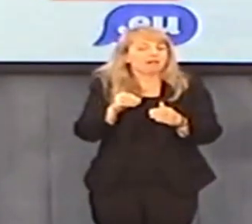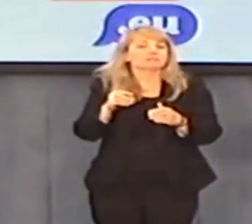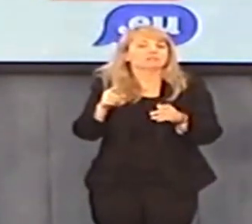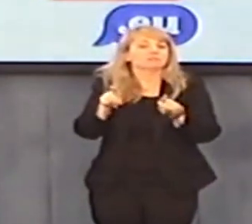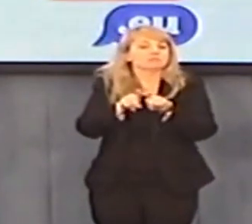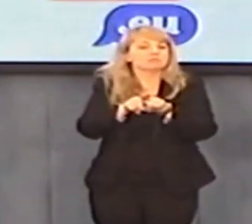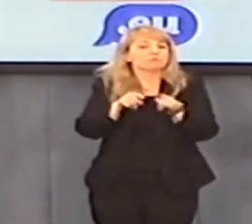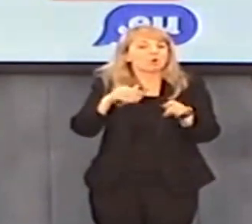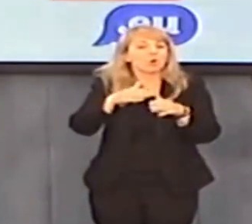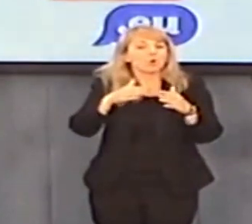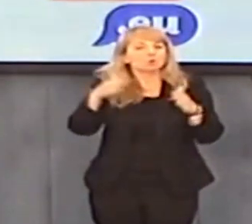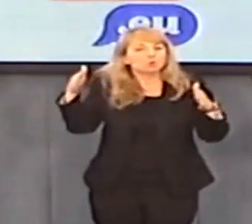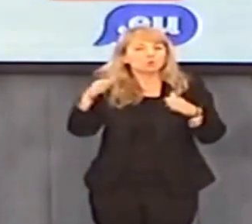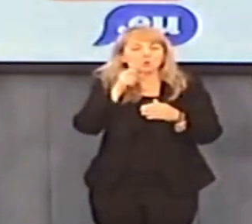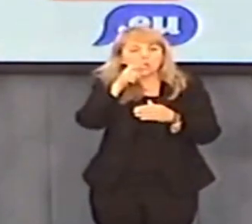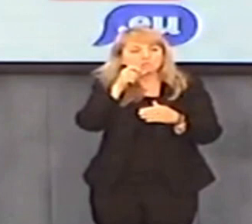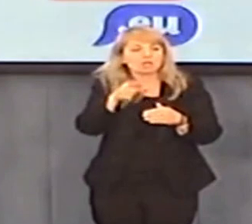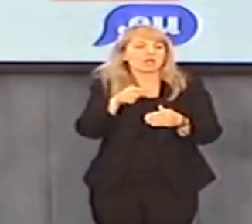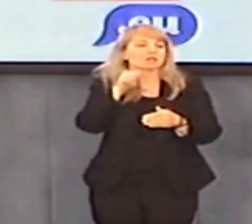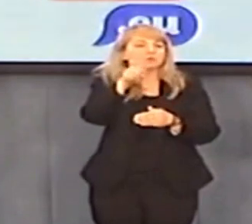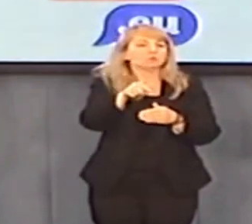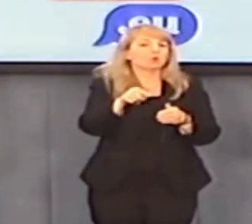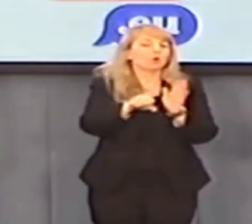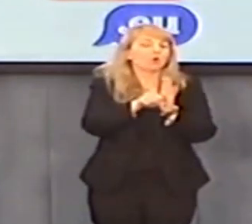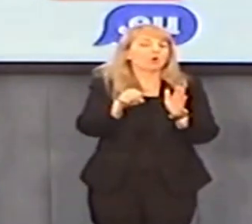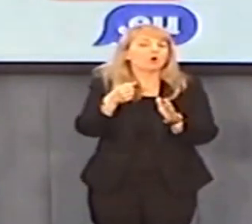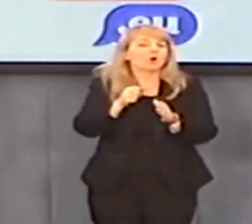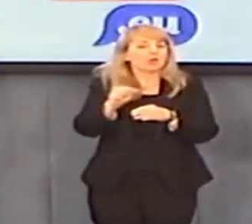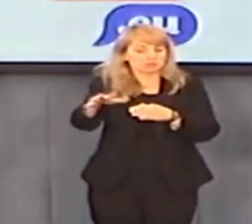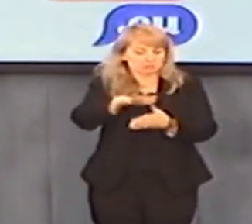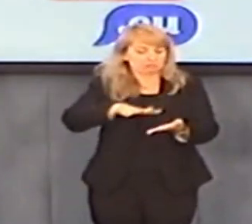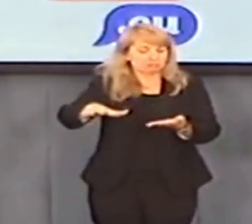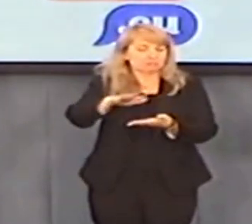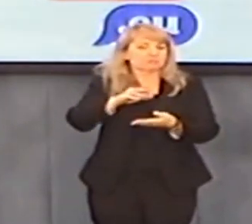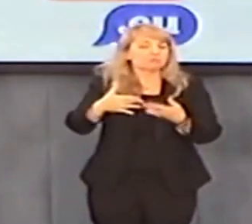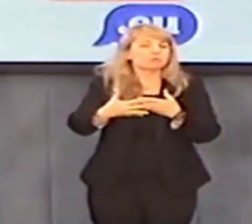formułowanymi przez grupę naszych rodaków żyjących w okolicach Madrytu.